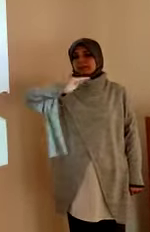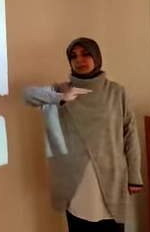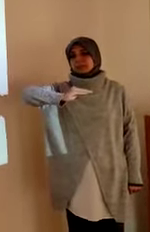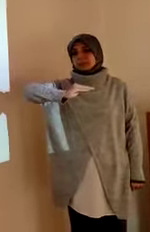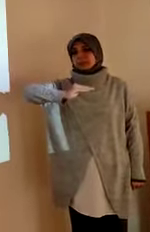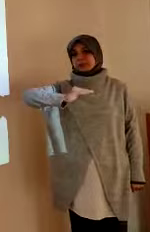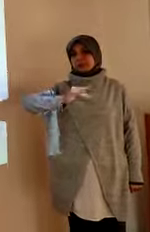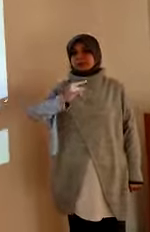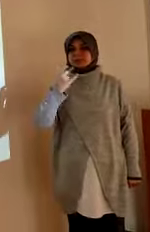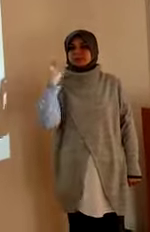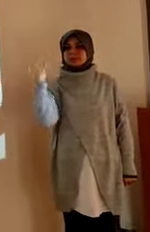getirmek,